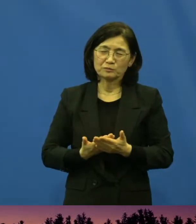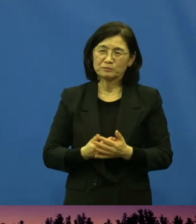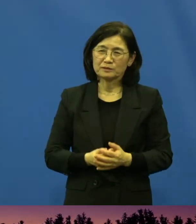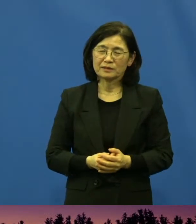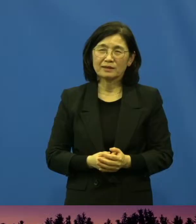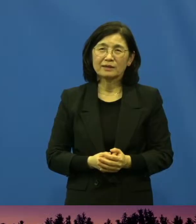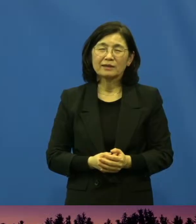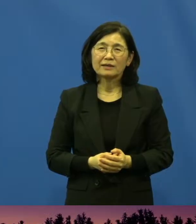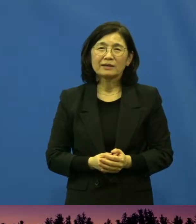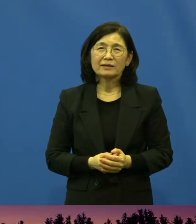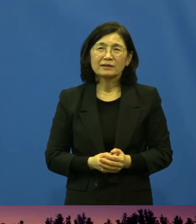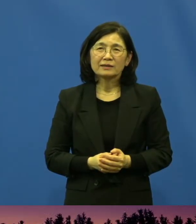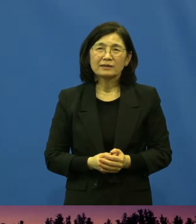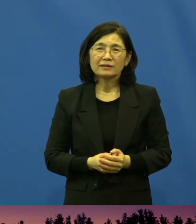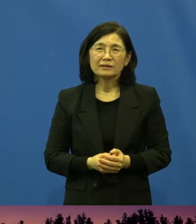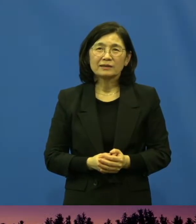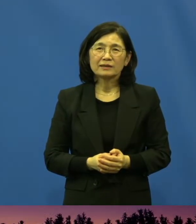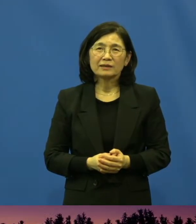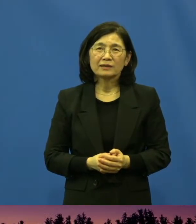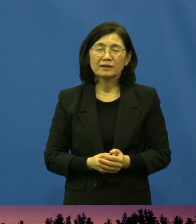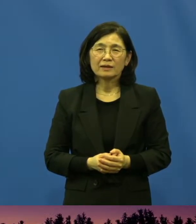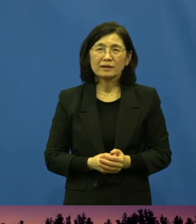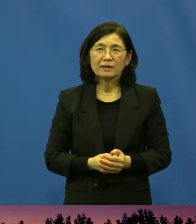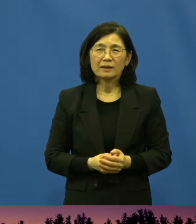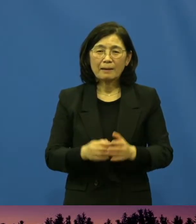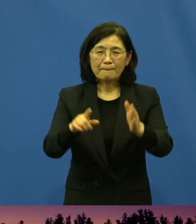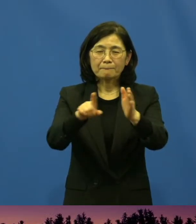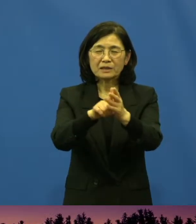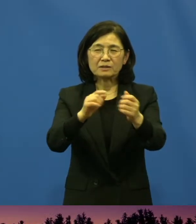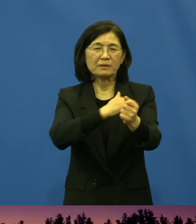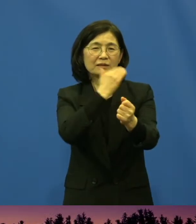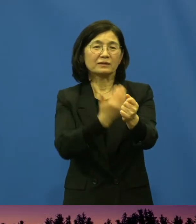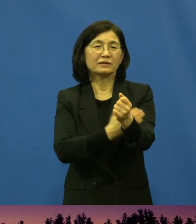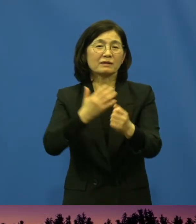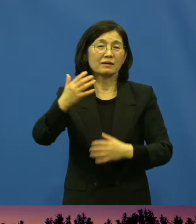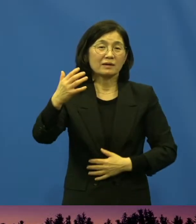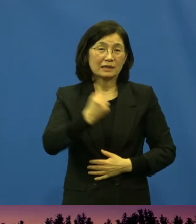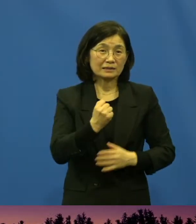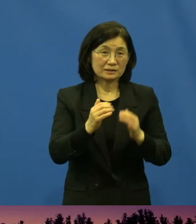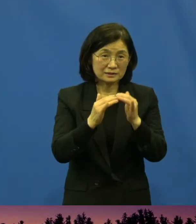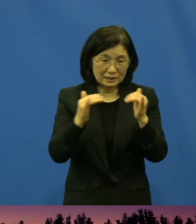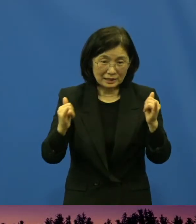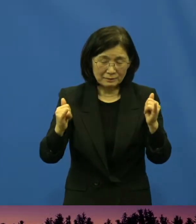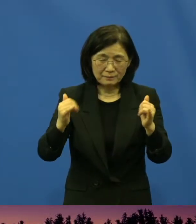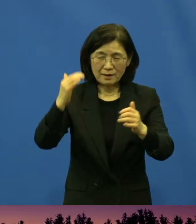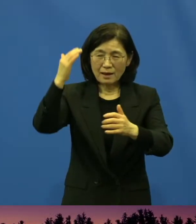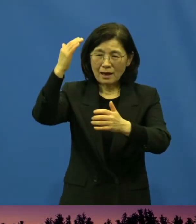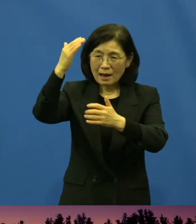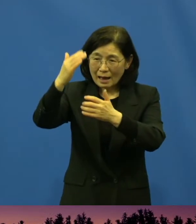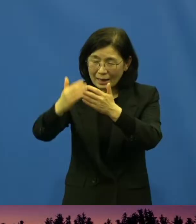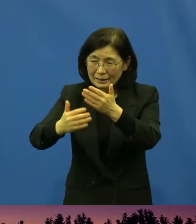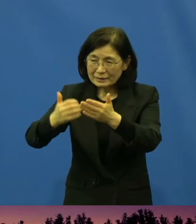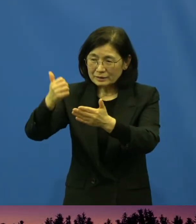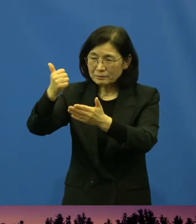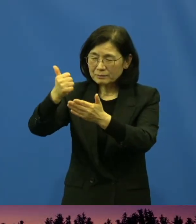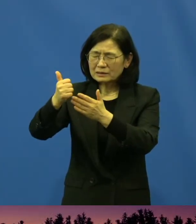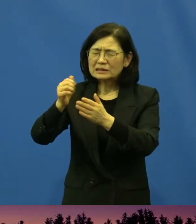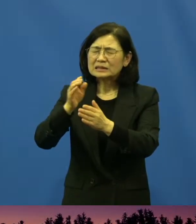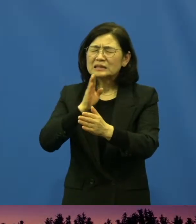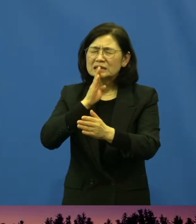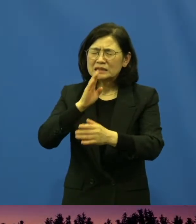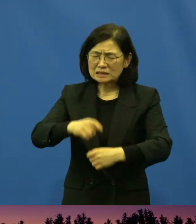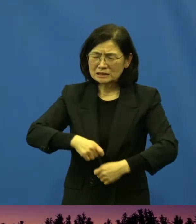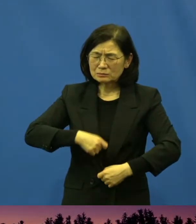그래서 그 놀라운 그 실력을 갖춘 신자, 하나님 나는 정말 진심으로 주님을 사랑했습니다, 근데